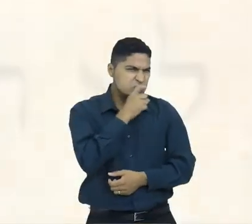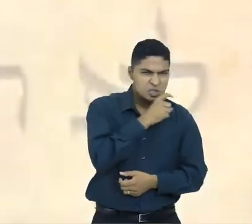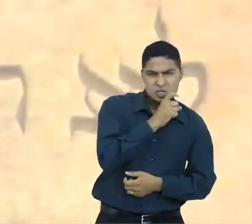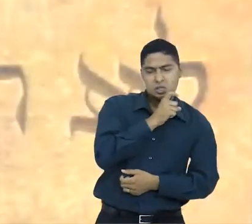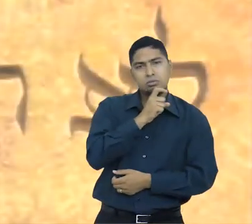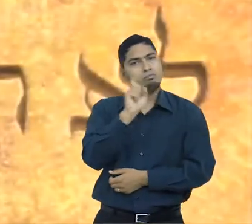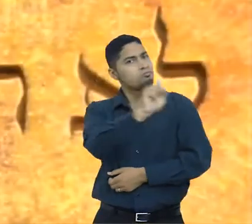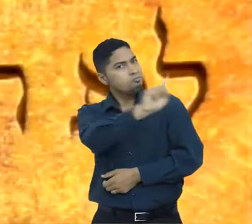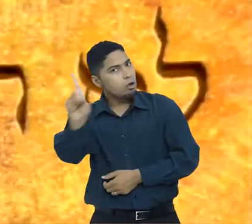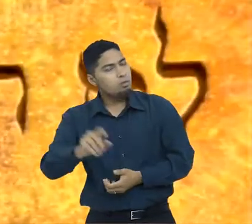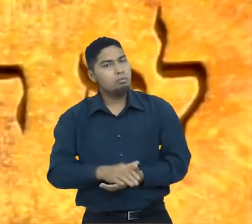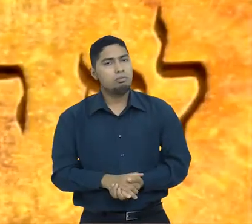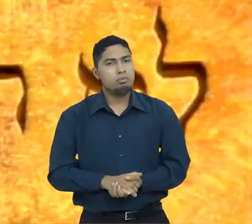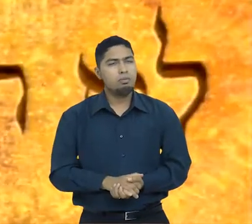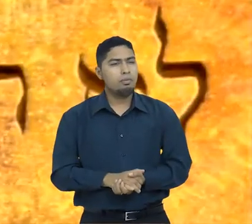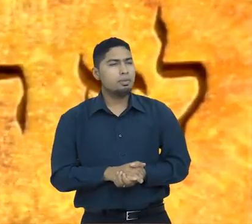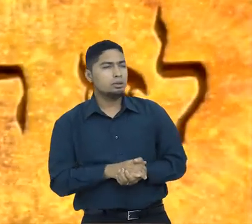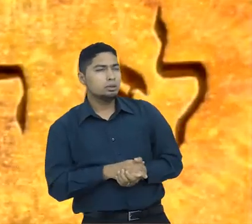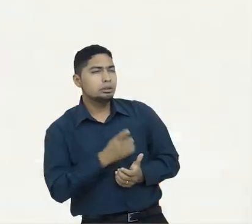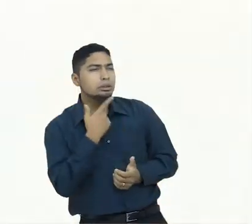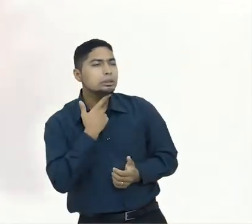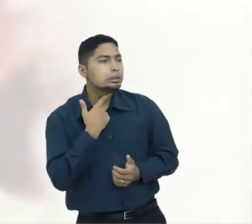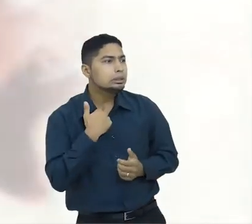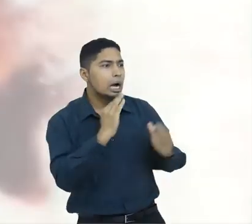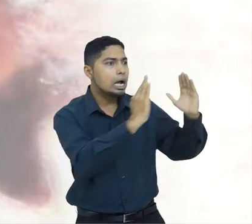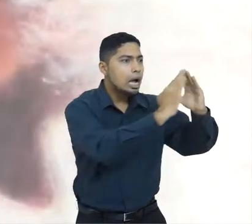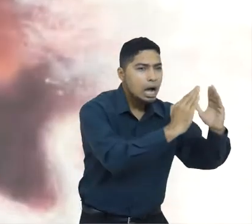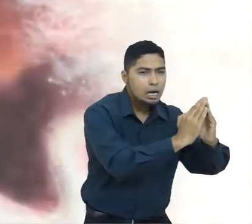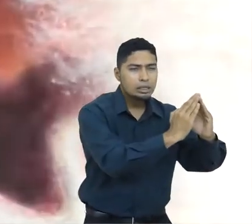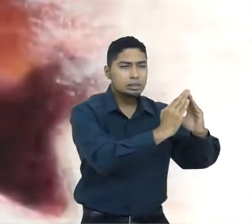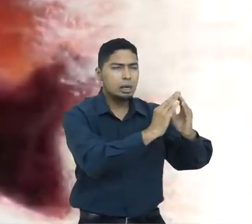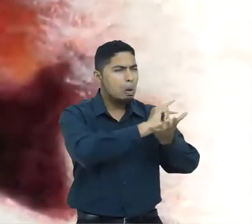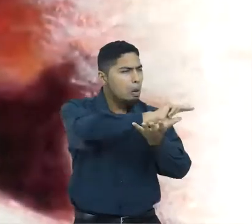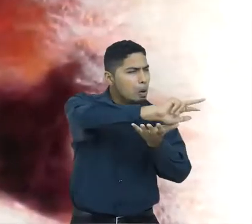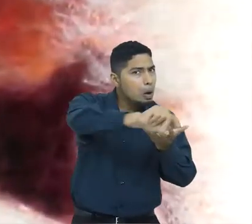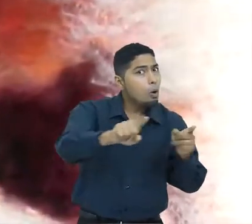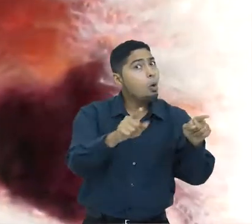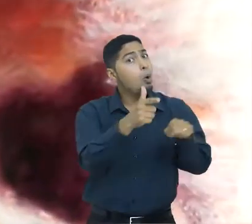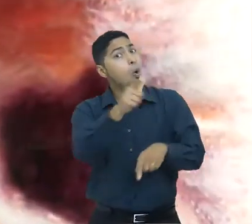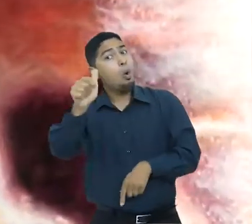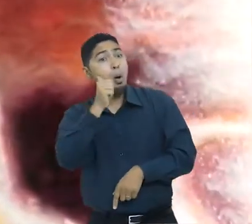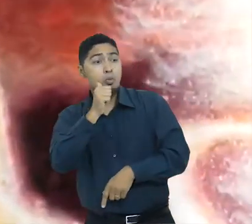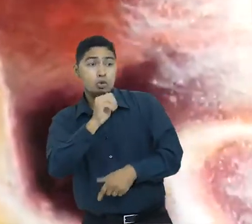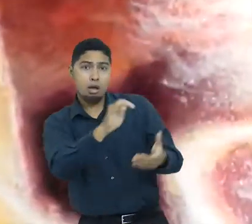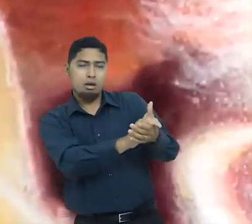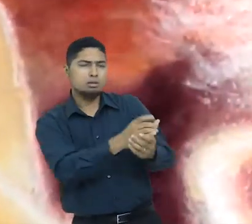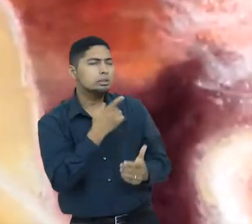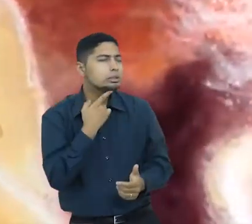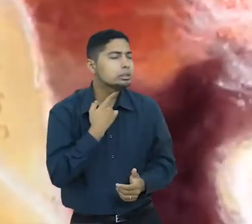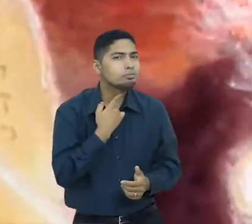Não mintam sobre as outras pessoas. Não cobicem a casa, as propriedades, nem a mulher do seu próximo.